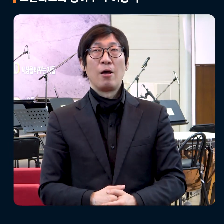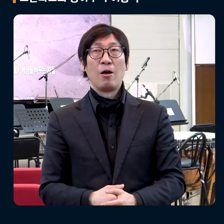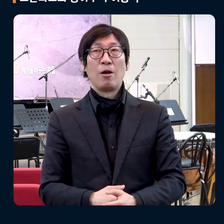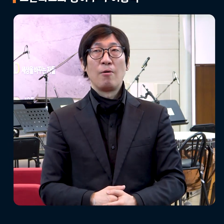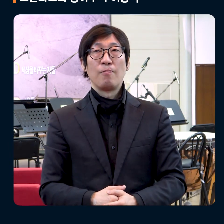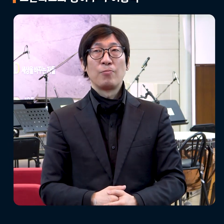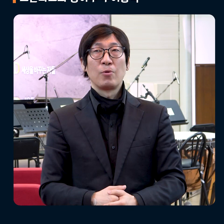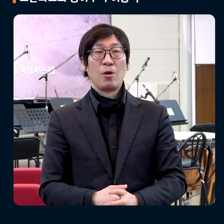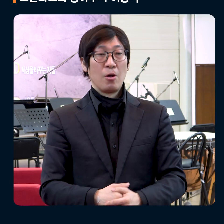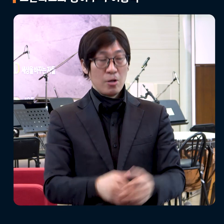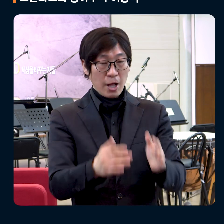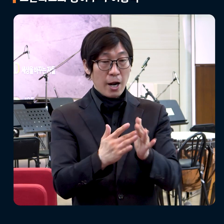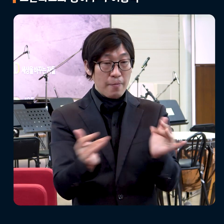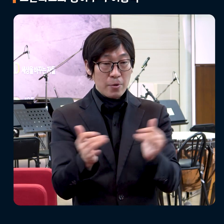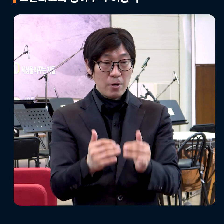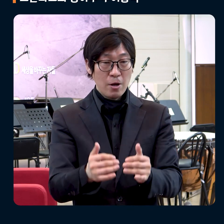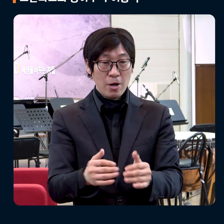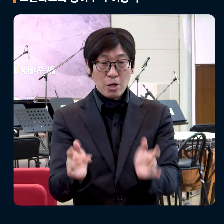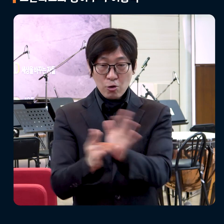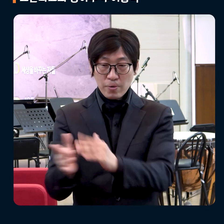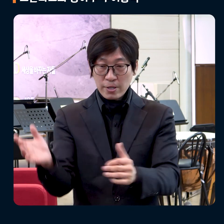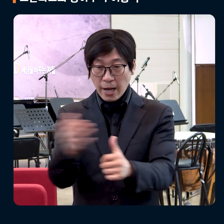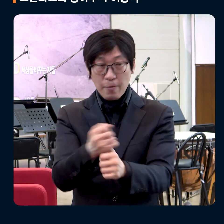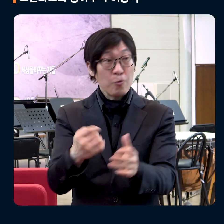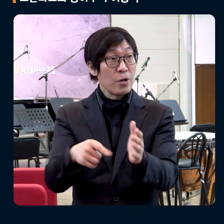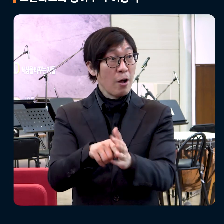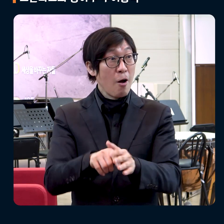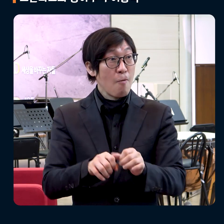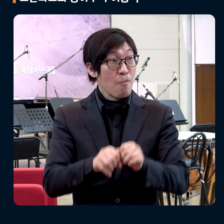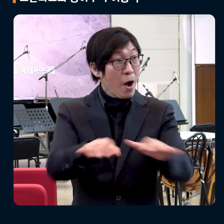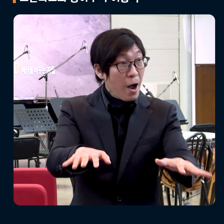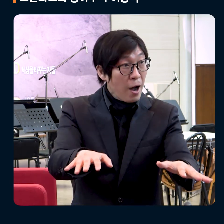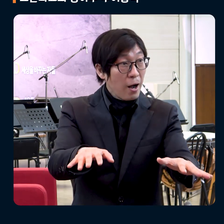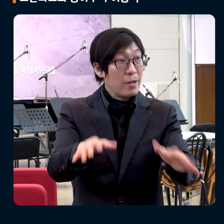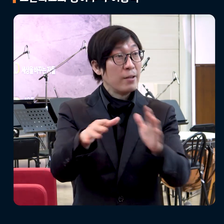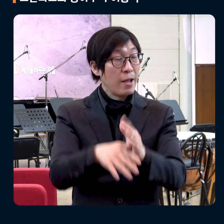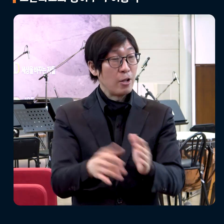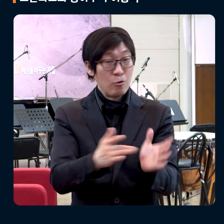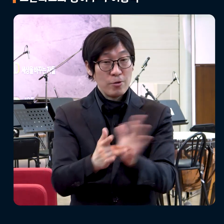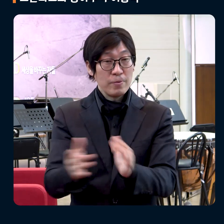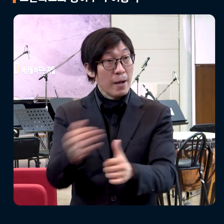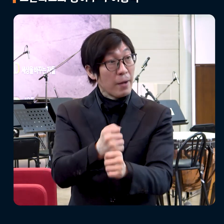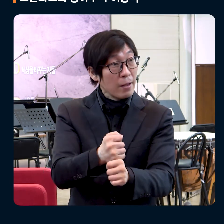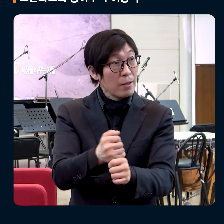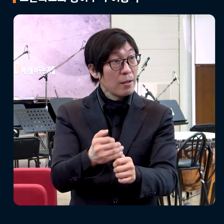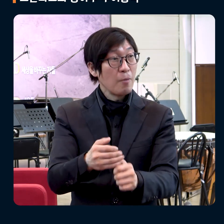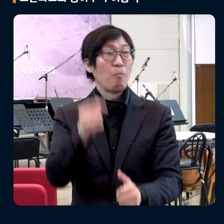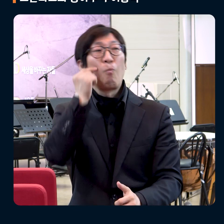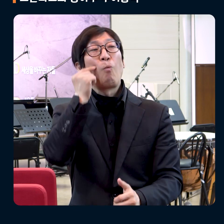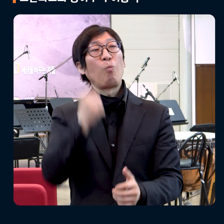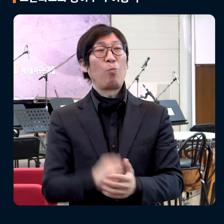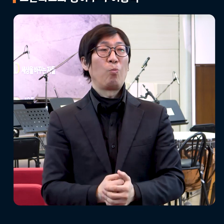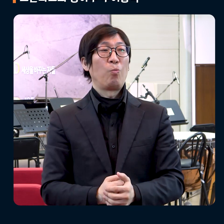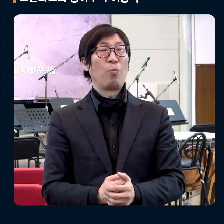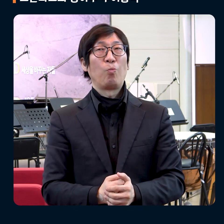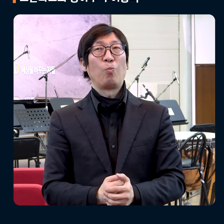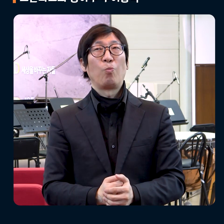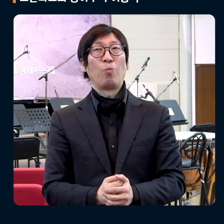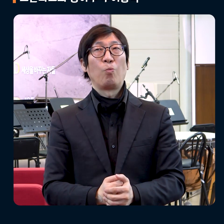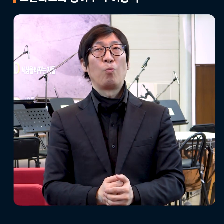당장 잡아, 그래서 아랫사람들이 쫙 예수님을 잡으러 갔는데 잡았겠습니까? 못 잡았겠습니까? 못